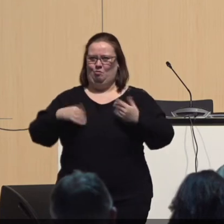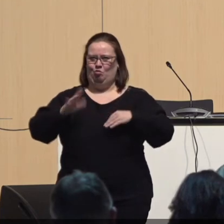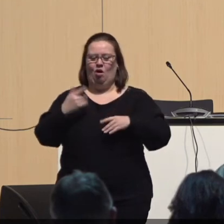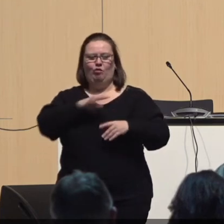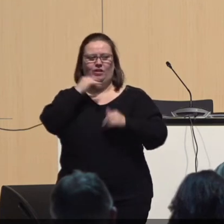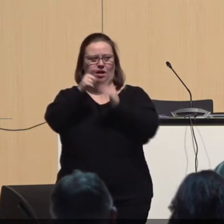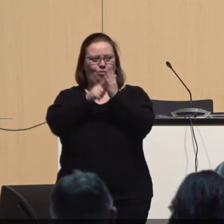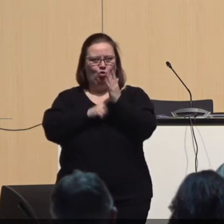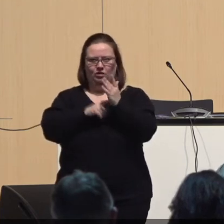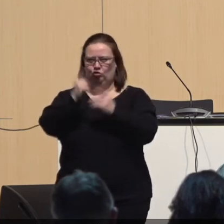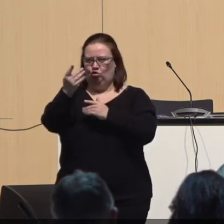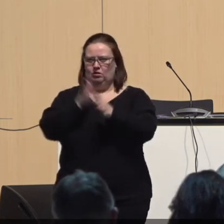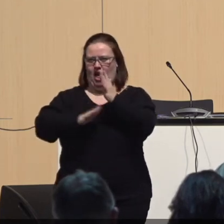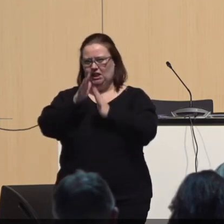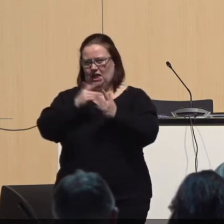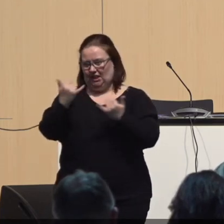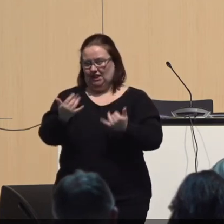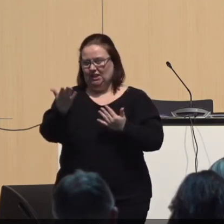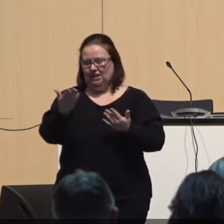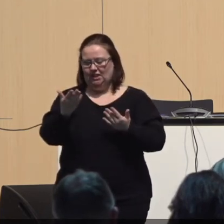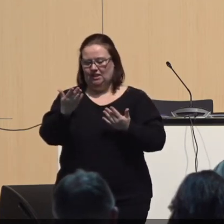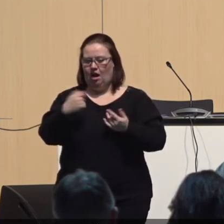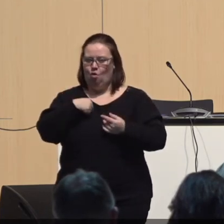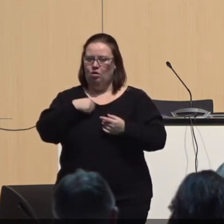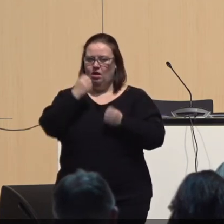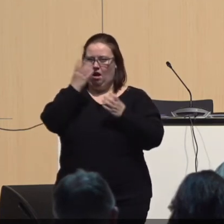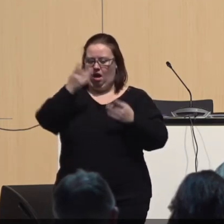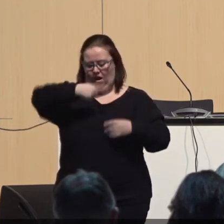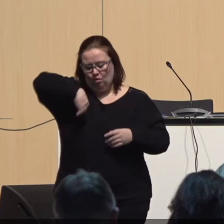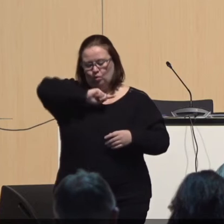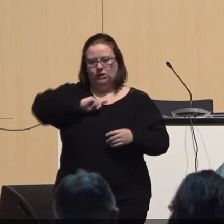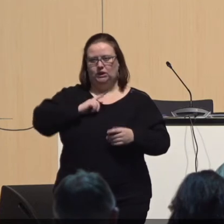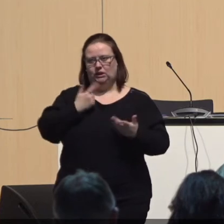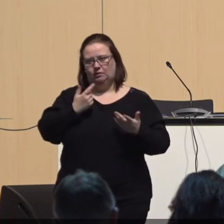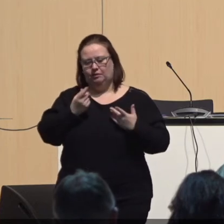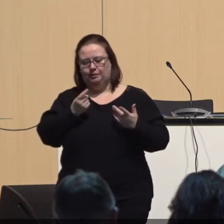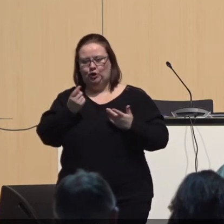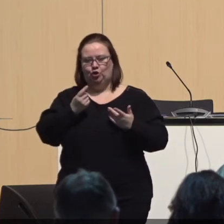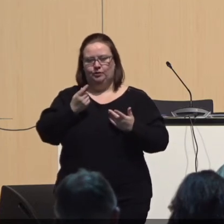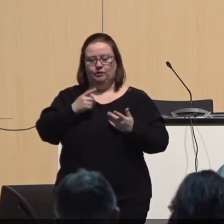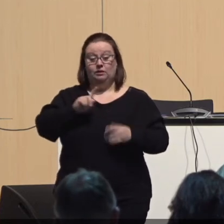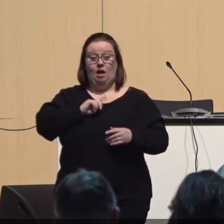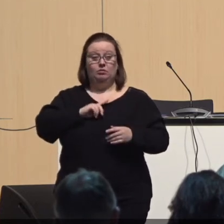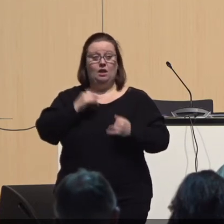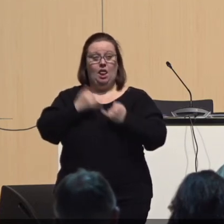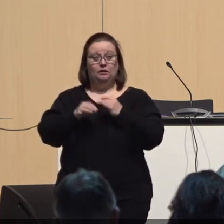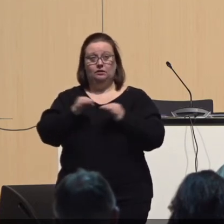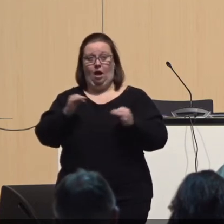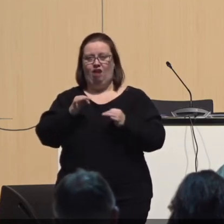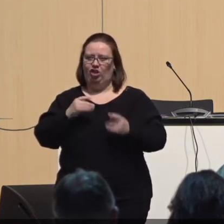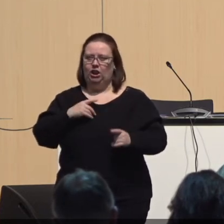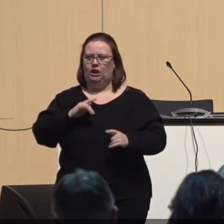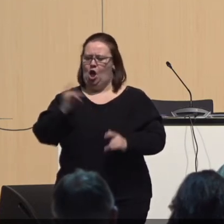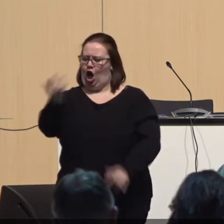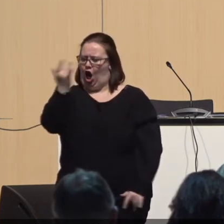weil viele Punkte, von denen Sie angesprochen haben, beschäftigen natürlich auch uns. Ich sage mal, ich bin die letzten Tage ordentlich verdroschen